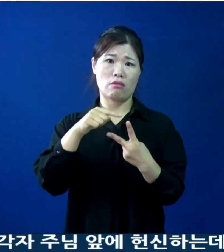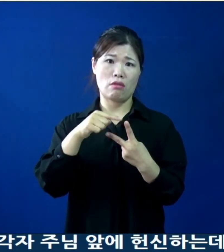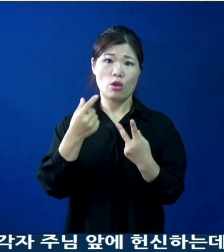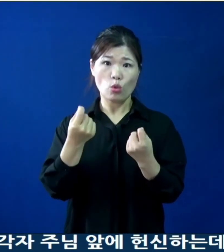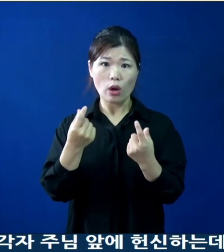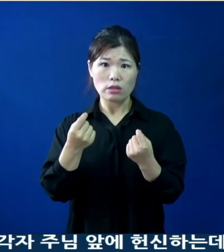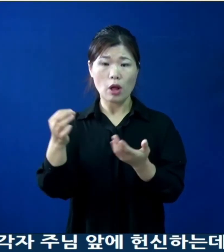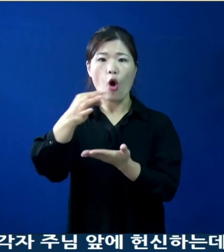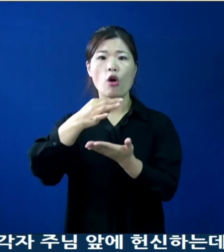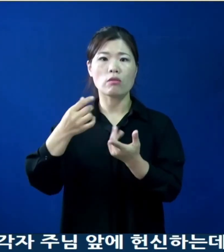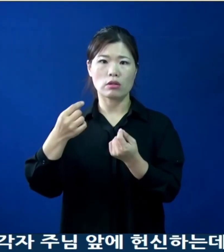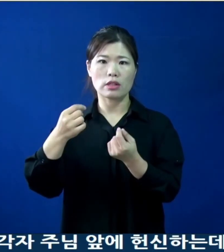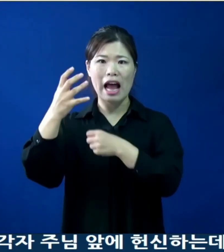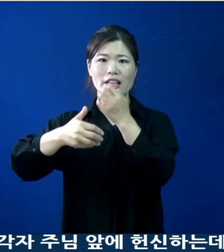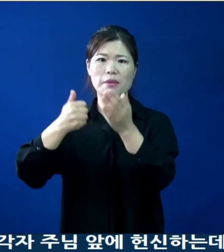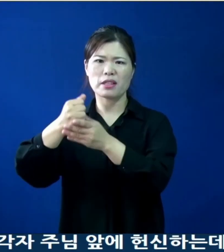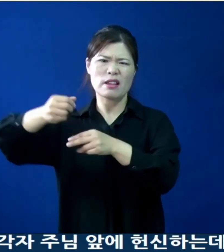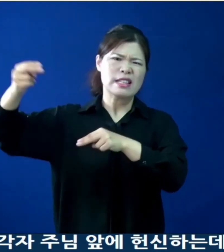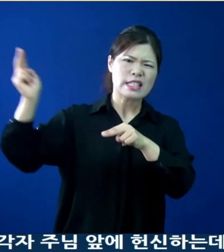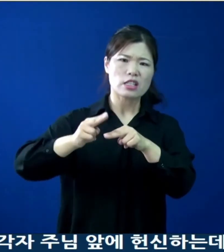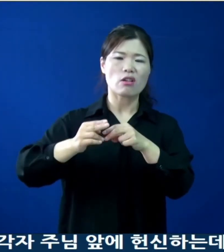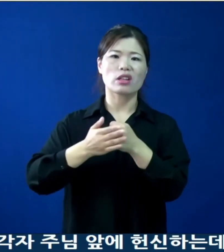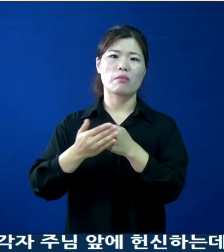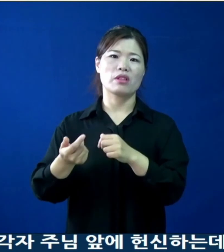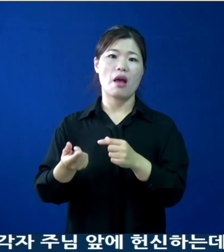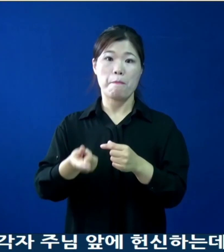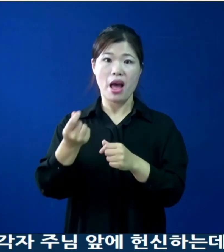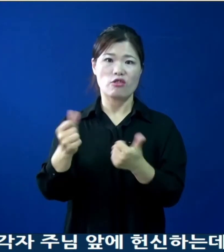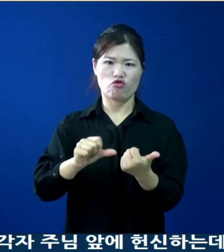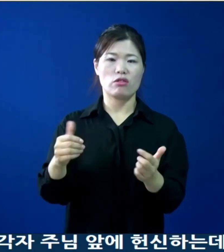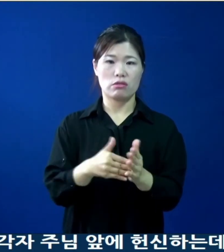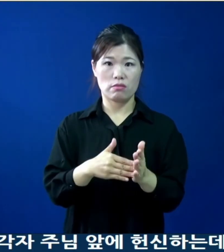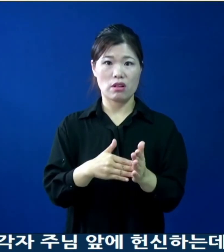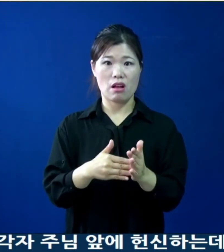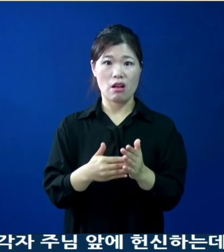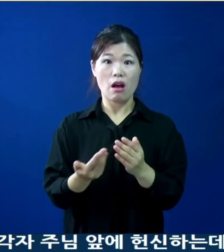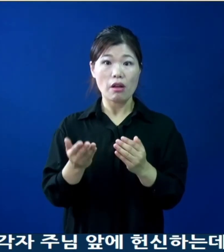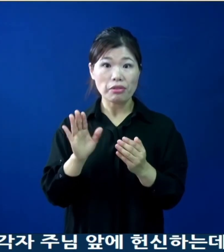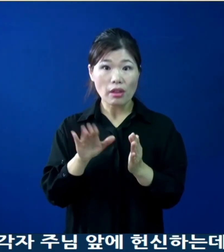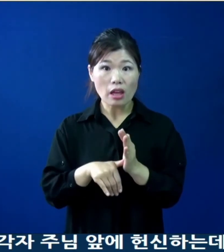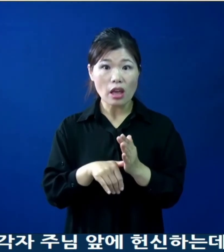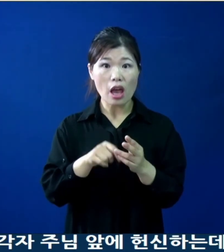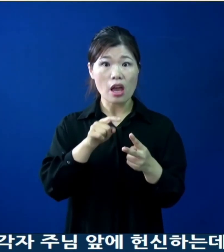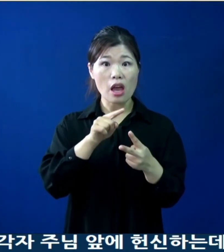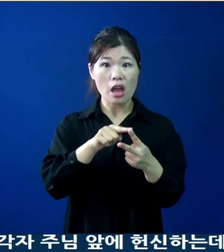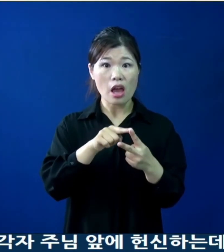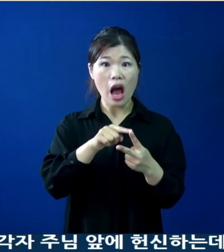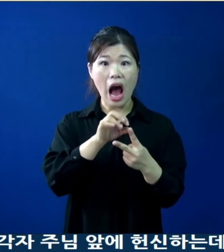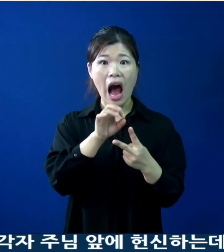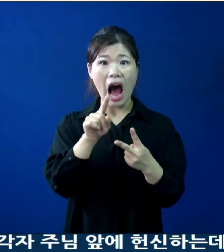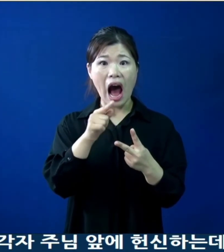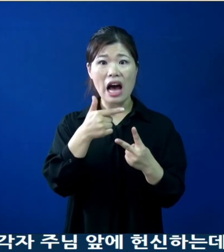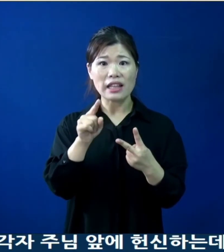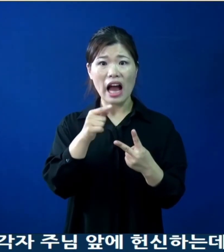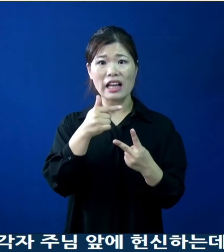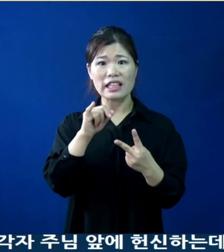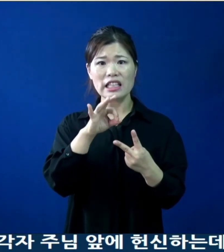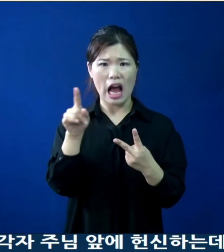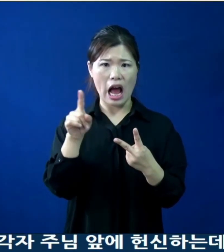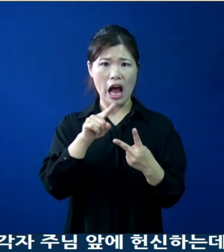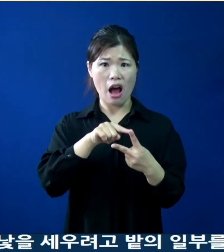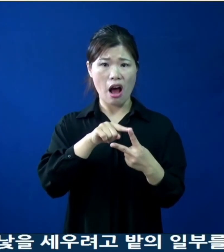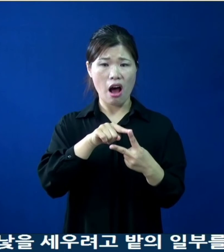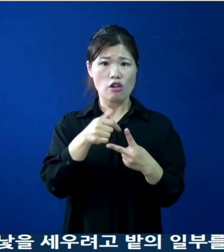즉사하는 거예요. 근데 아나니아 그 장례를요, 아내인 삽비라가 없는 데서 바로